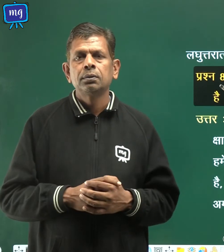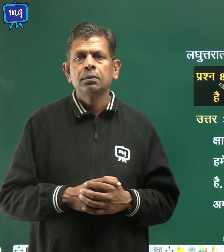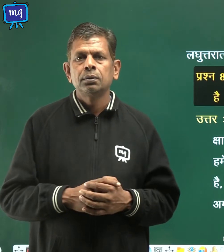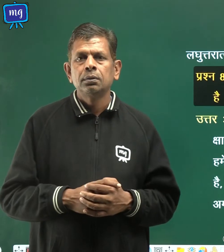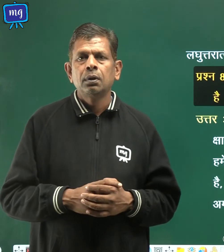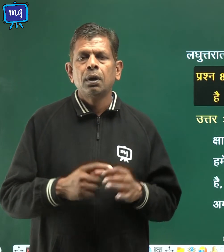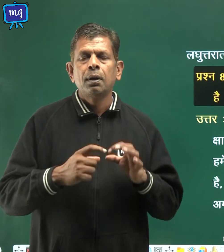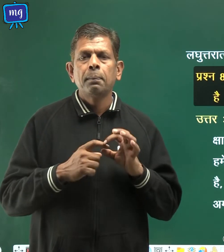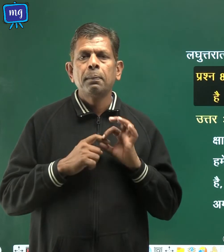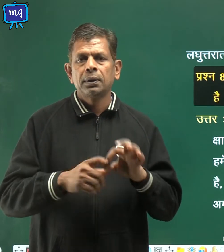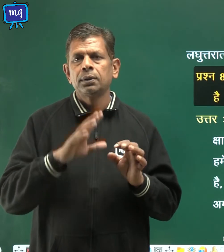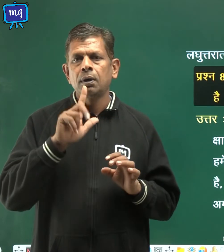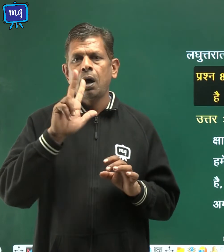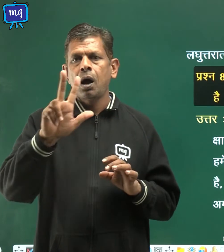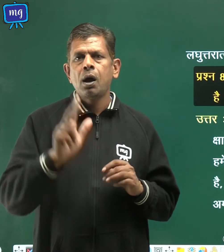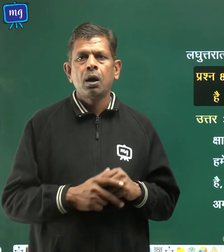प्रश्न 8,